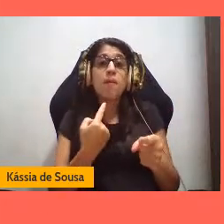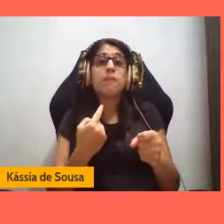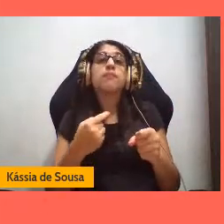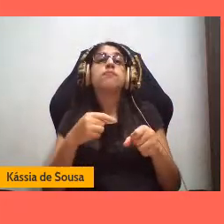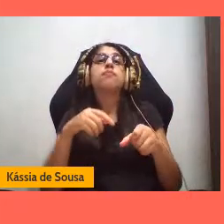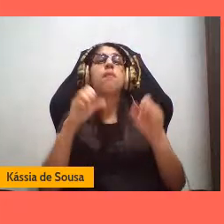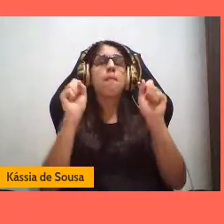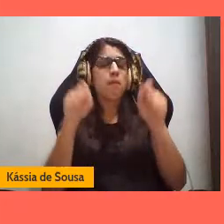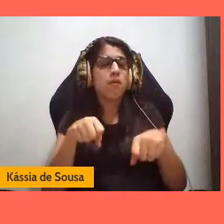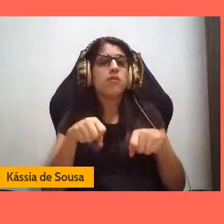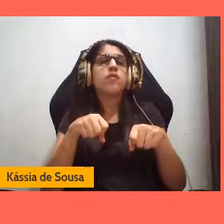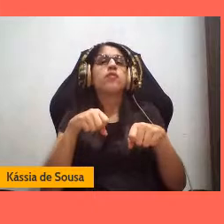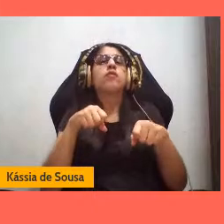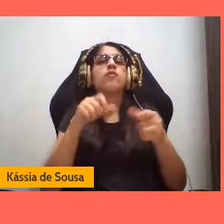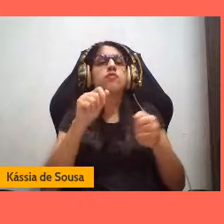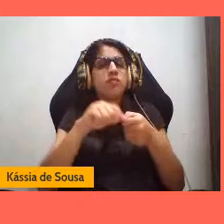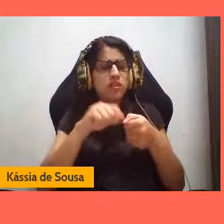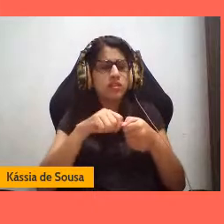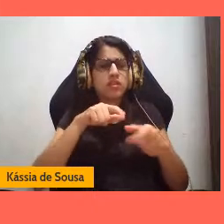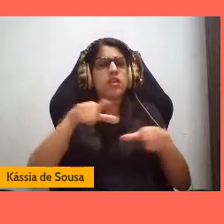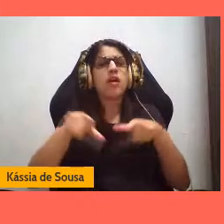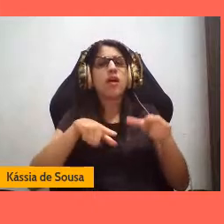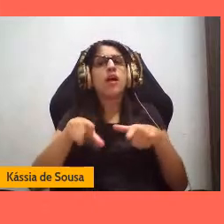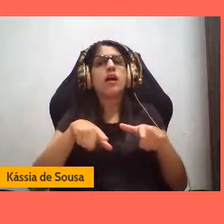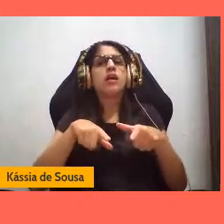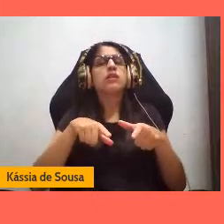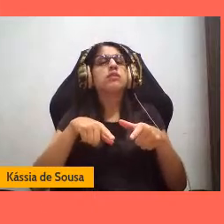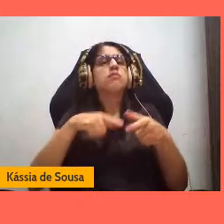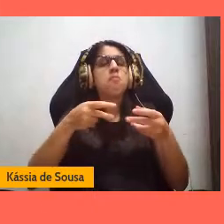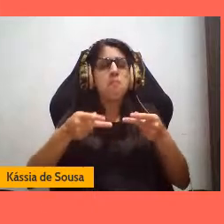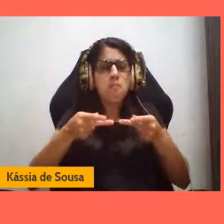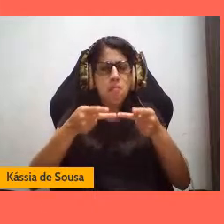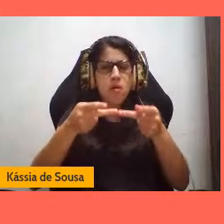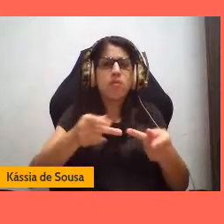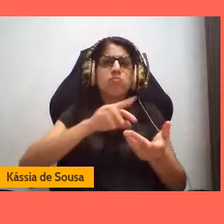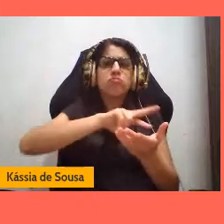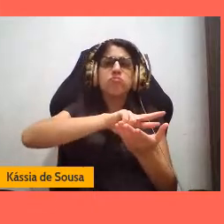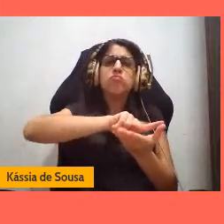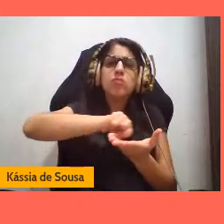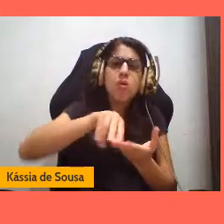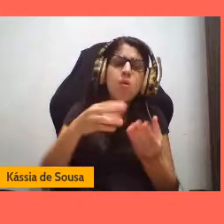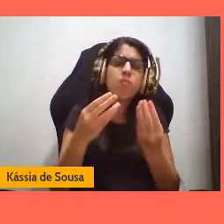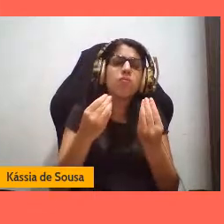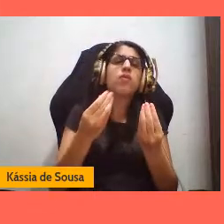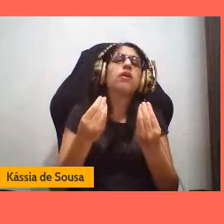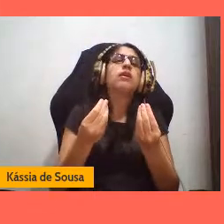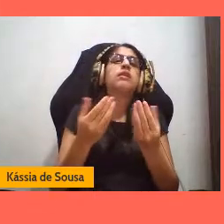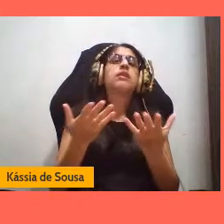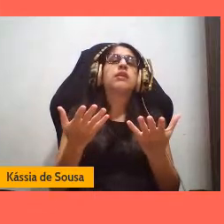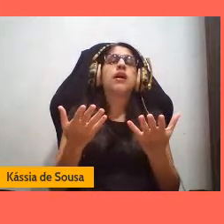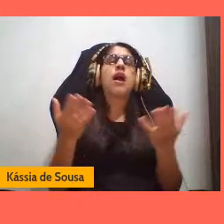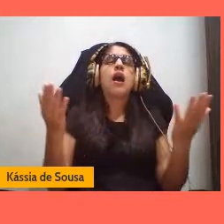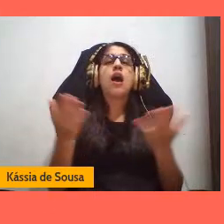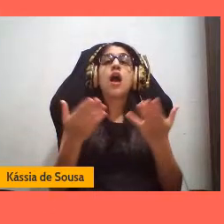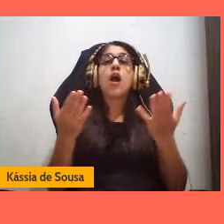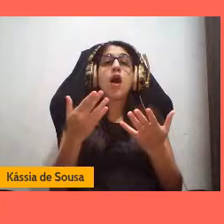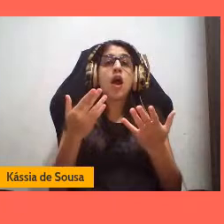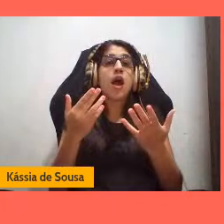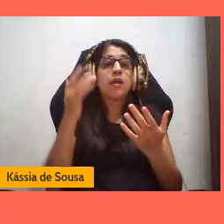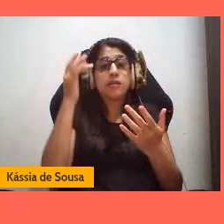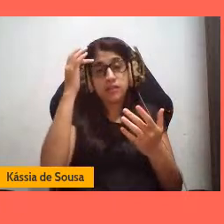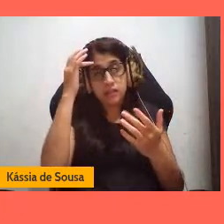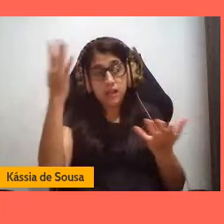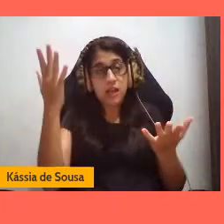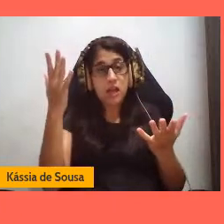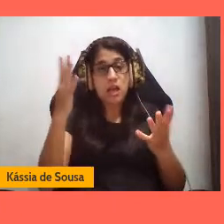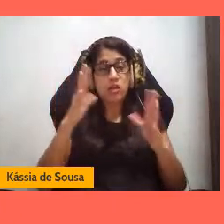entre tantos projetos que a gente não conhecia, né? A gente nem sabia o que os colegas... Agora ficou mais fácil e tudo está gravado, tudo